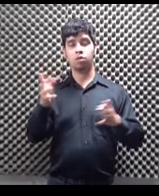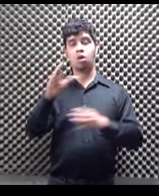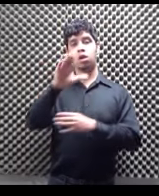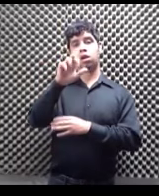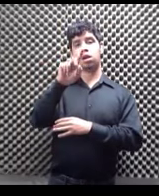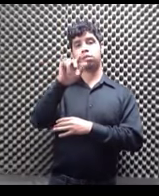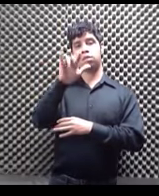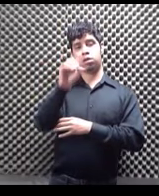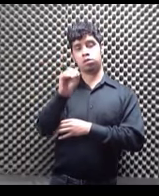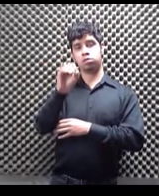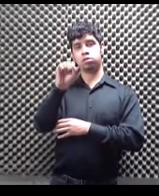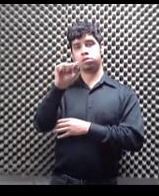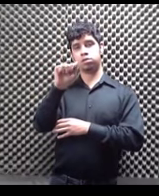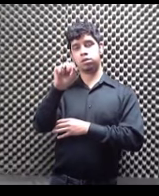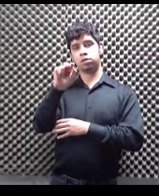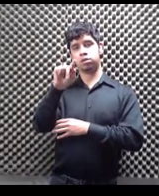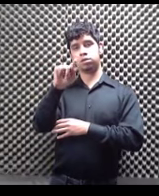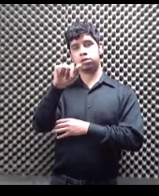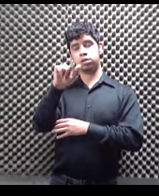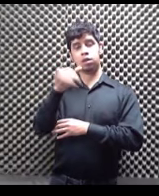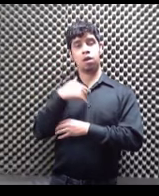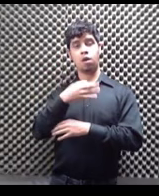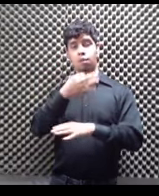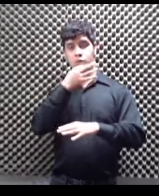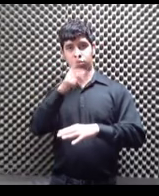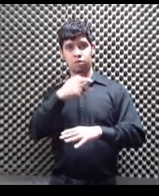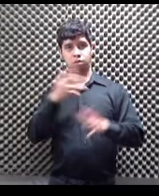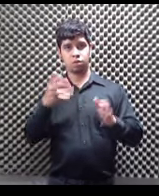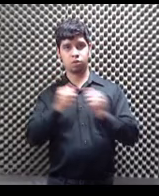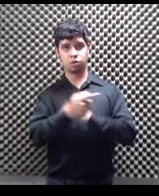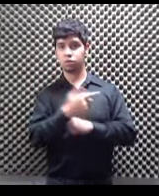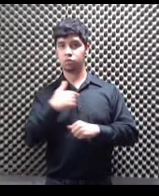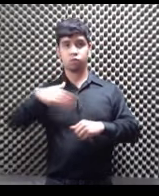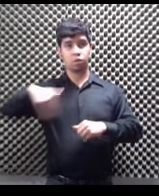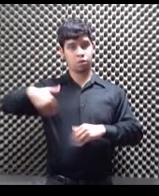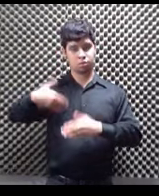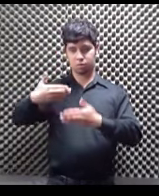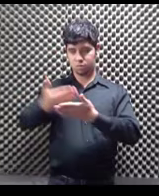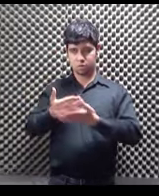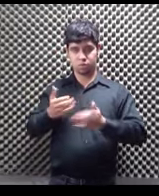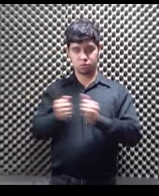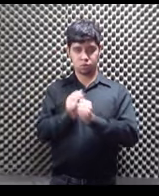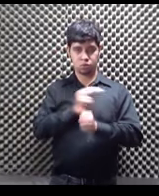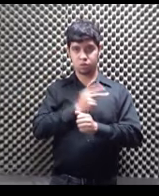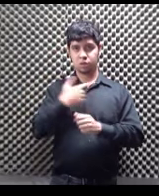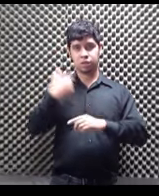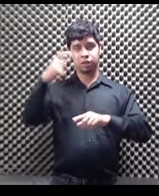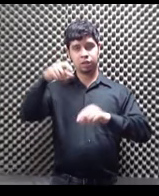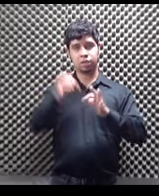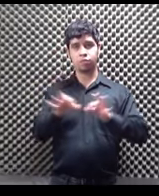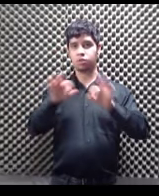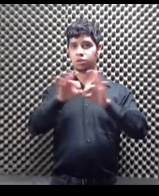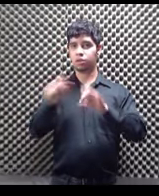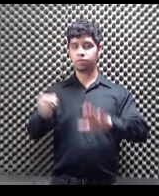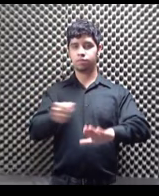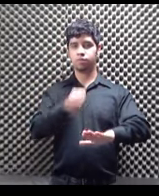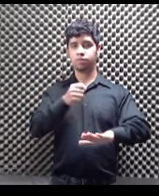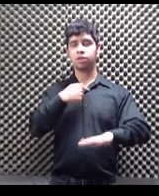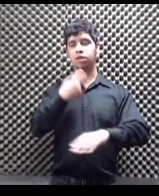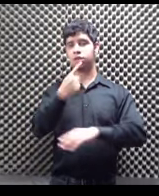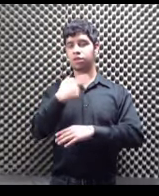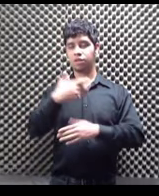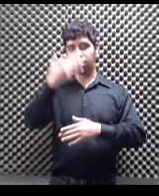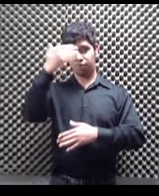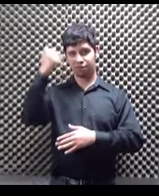nuestro invitado acá. Nuestro primer invitado, que ya mismito vamos a estar conversando. Que tú no habías venido para acá. No. Pero tienes que pegarte el micrófono. Te dije, sí, que te iba a olvidar